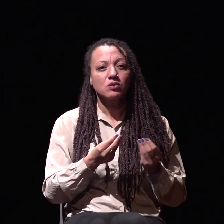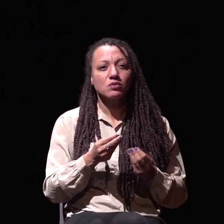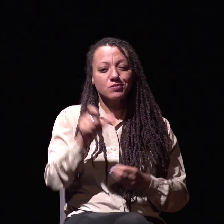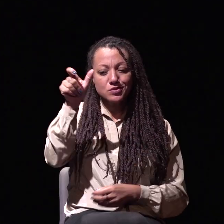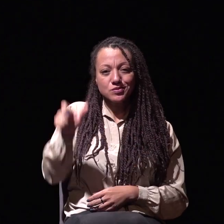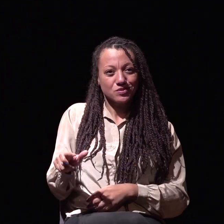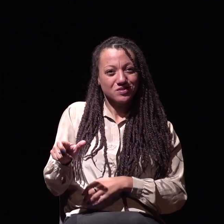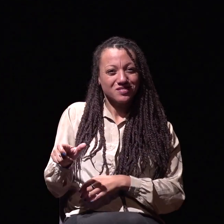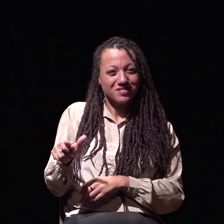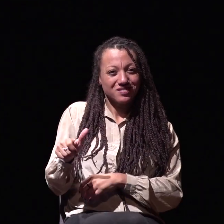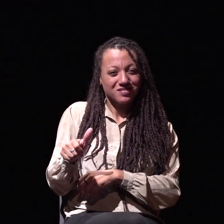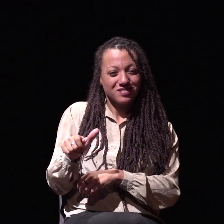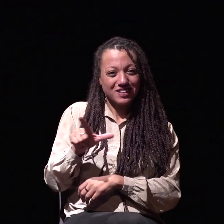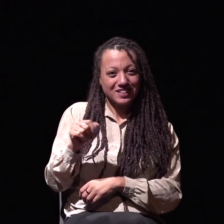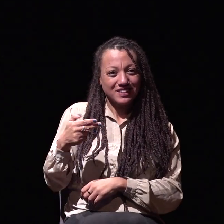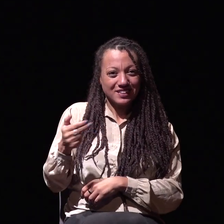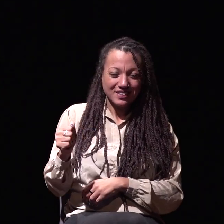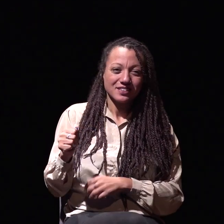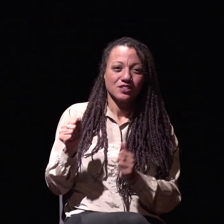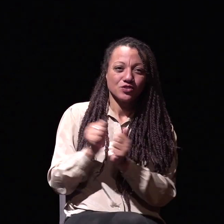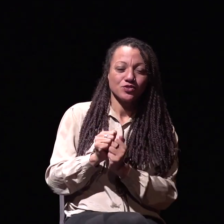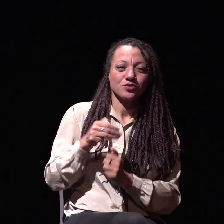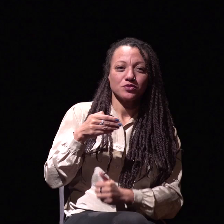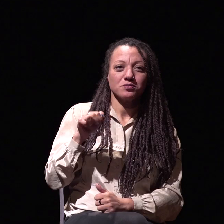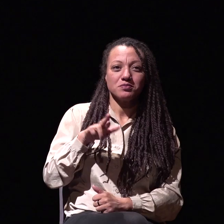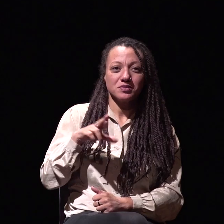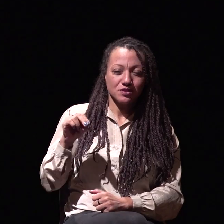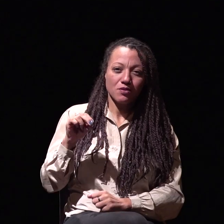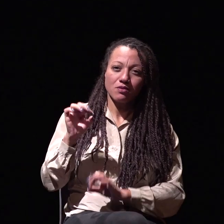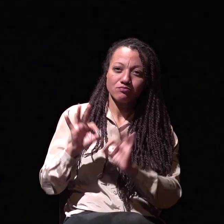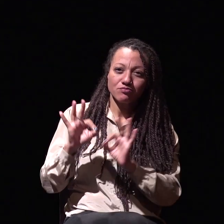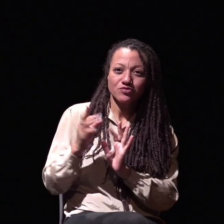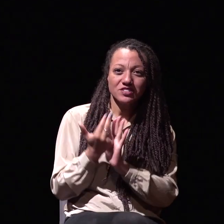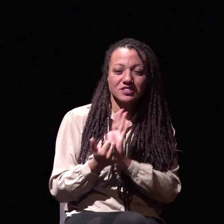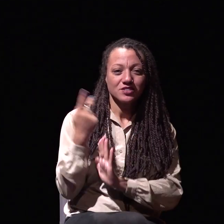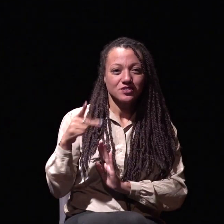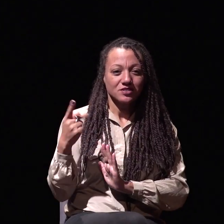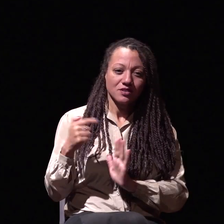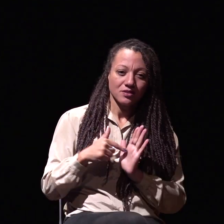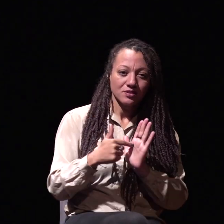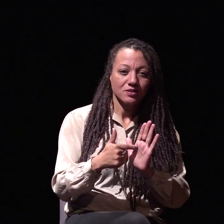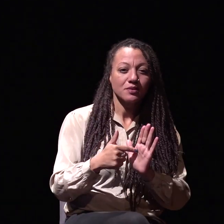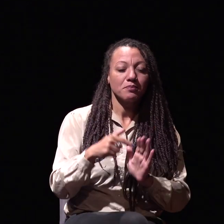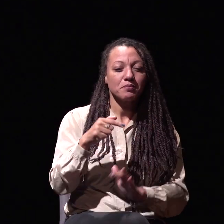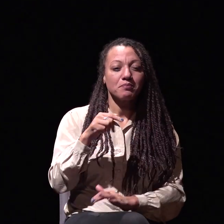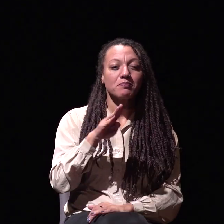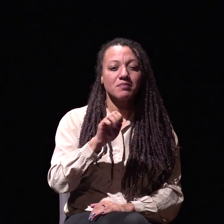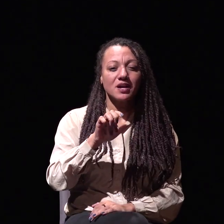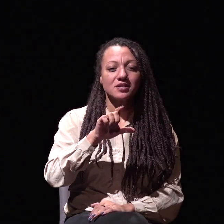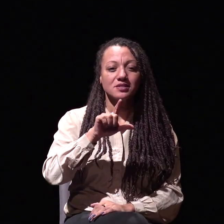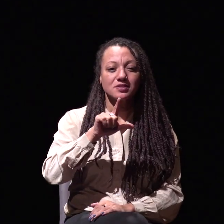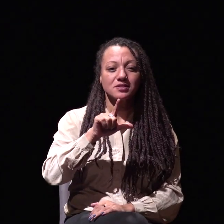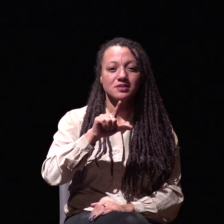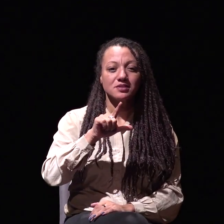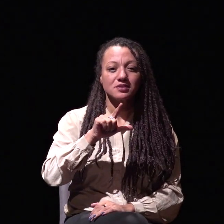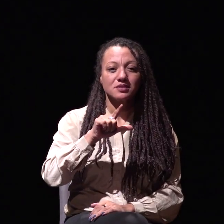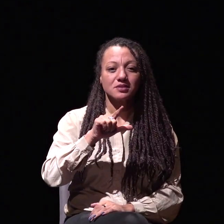arquiteta na Fundação Juan Miró, em Barcelona, no ano que vem. Professor, por favor.